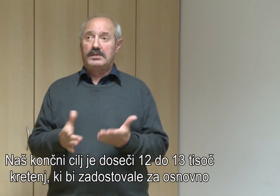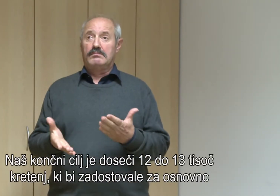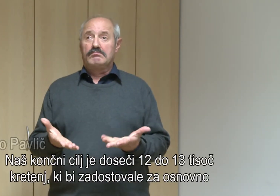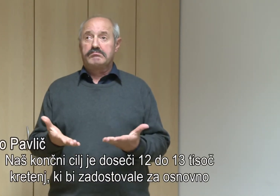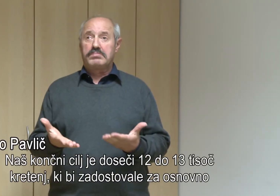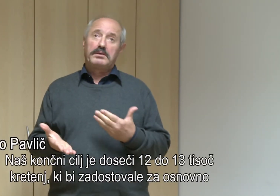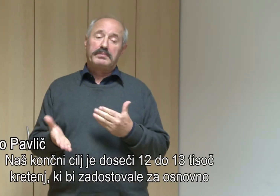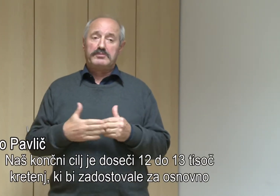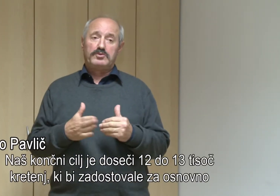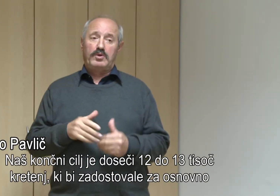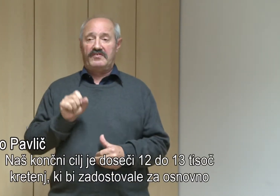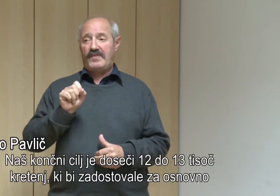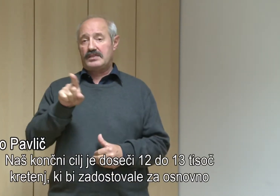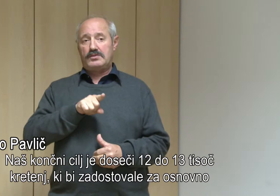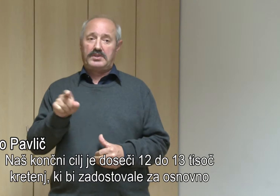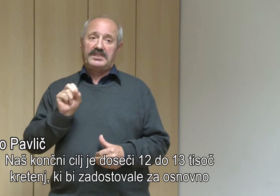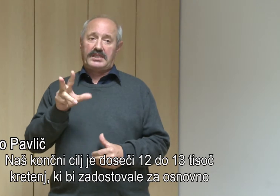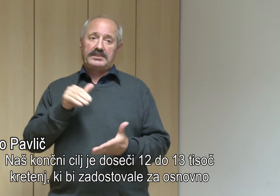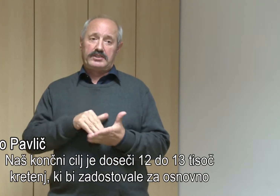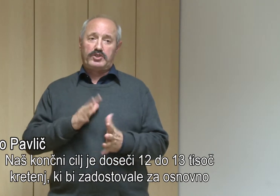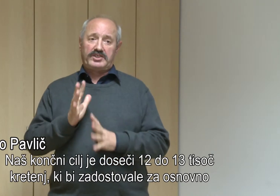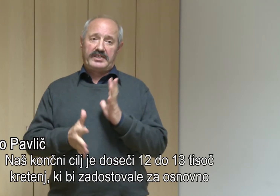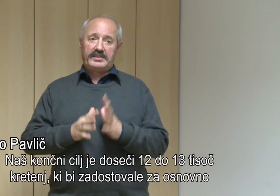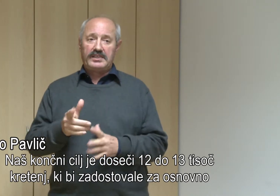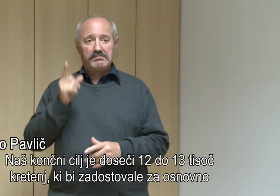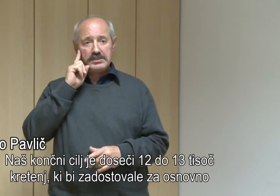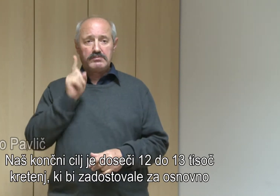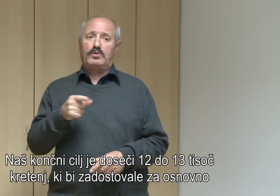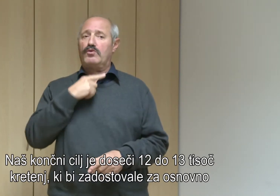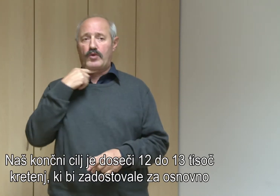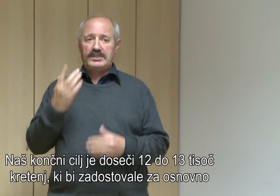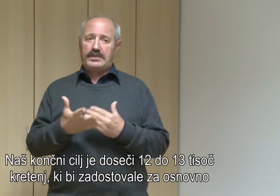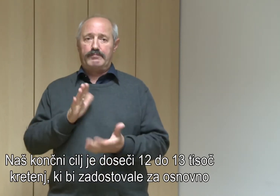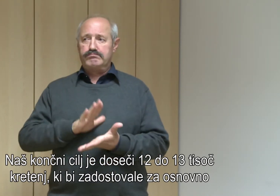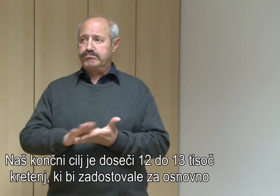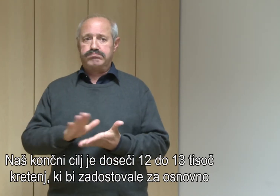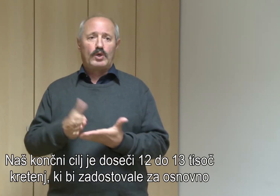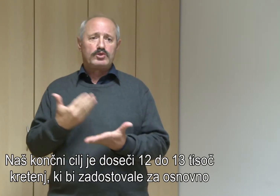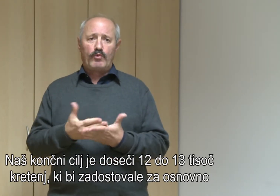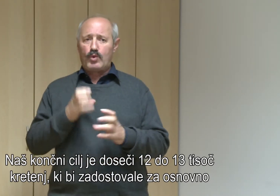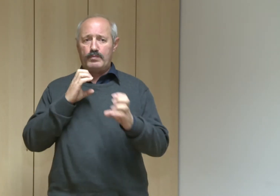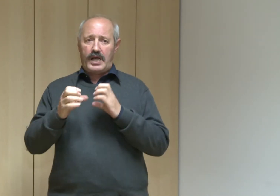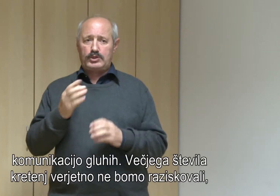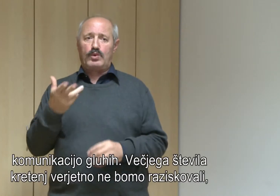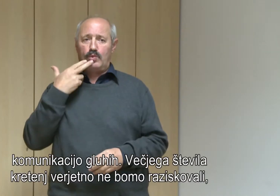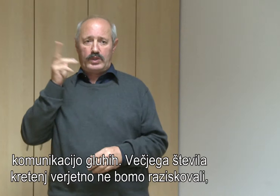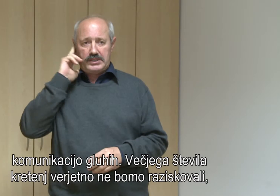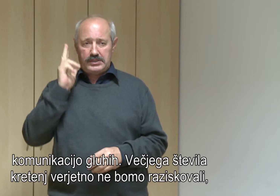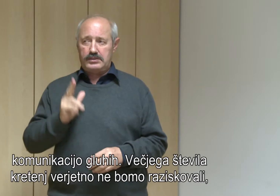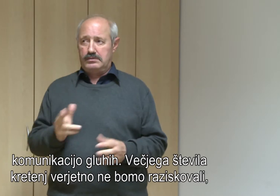Kohezuje. Približno leta do 1440, mislim, tudi vlada, pa smo